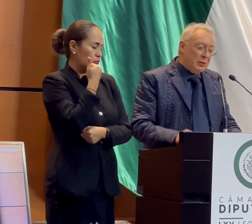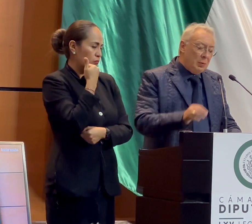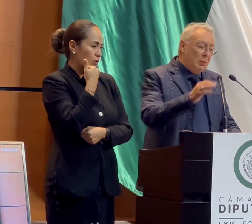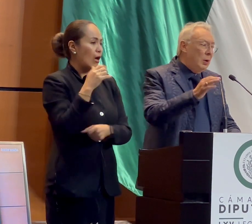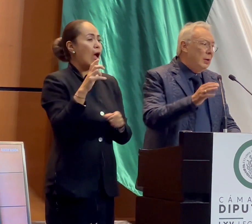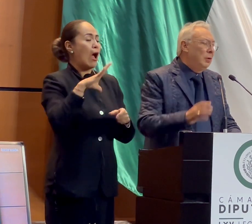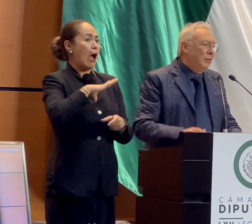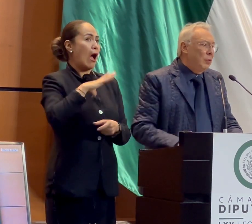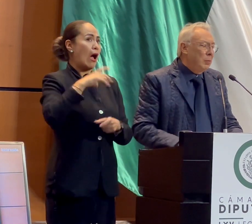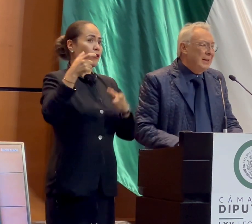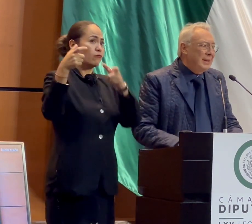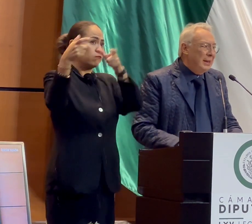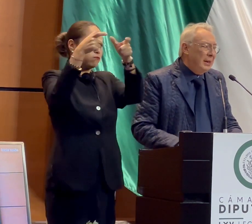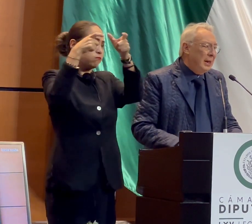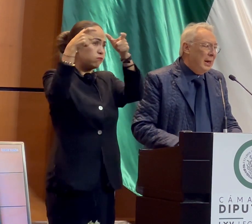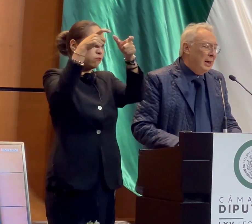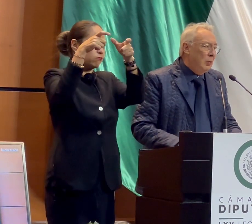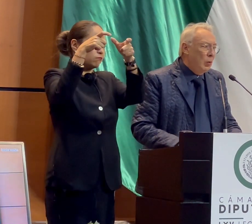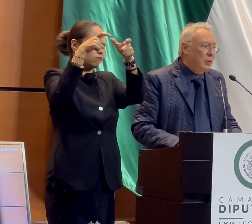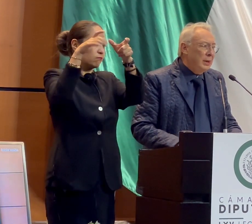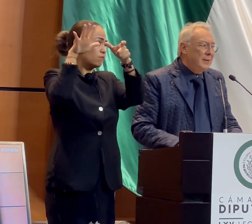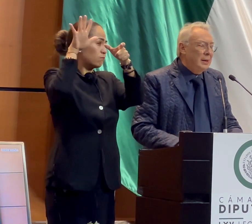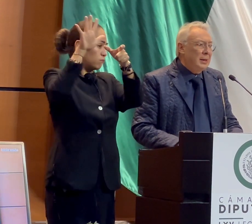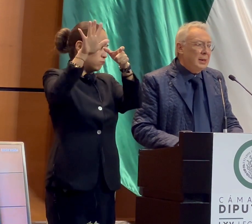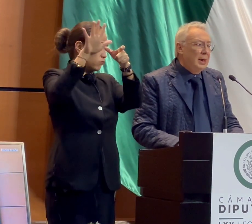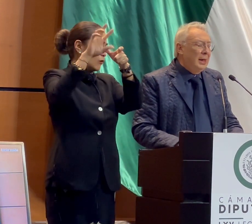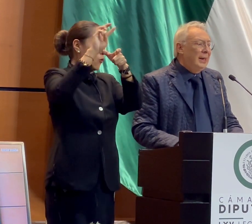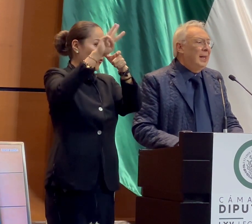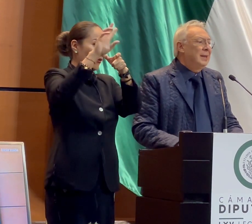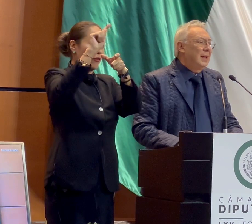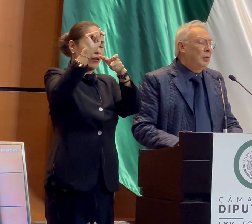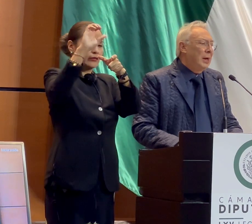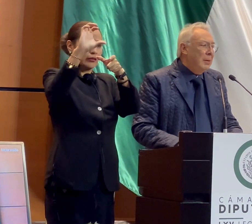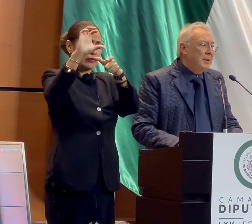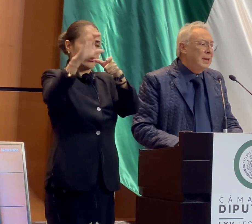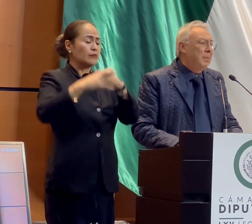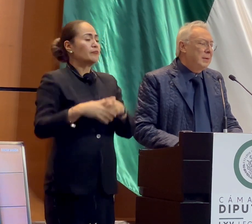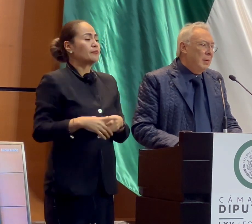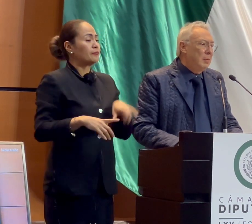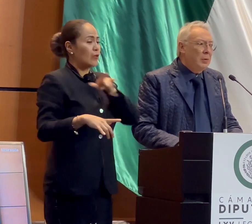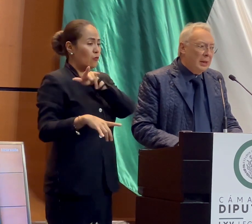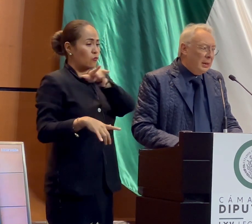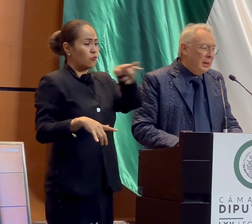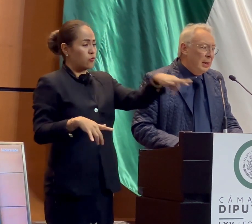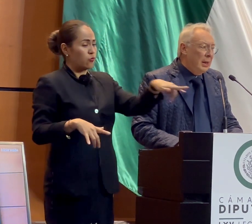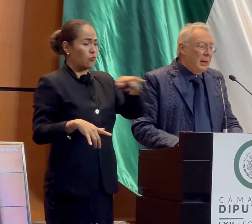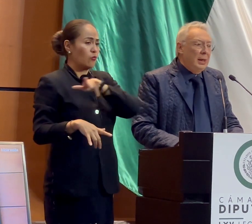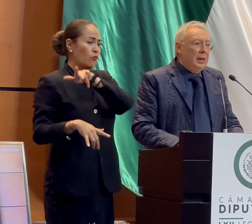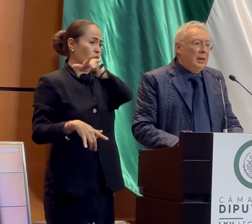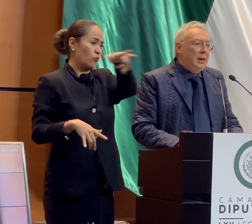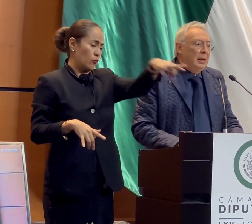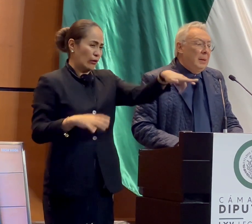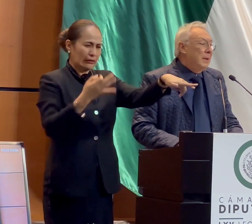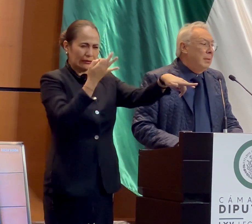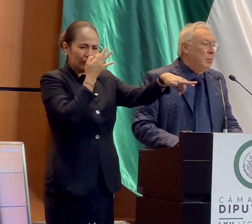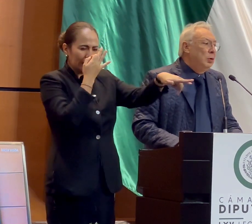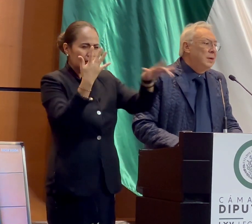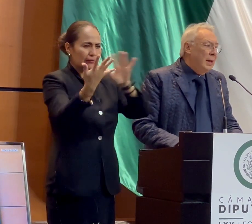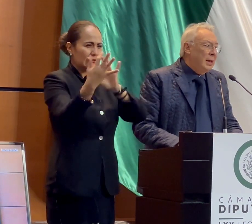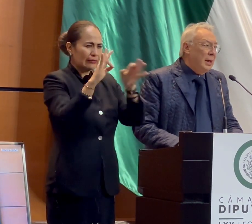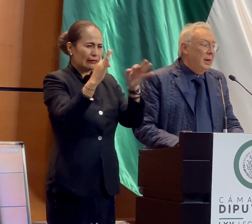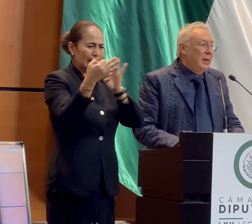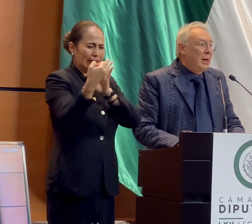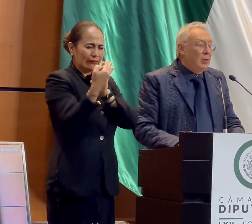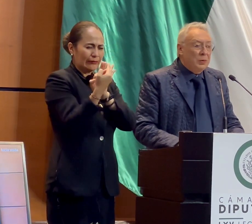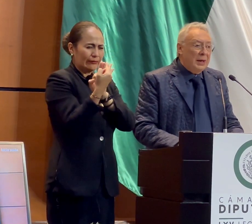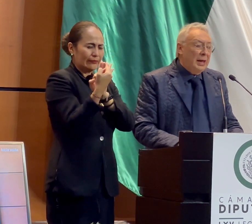estaba sobrevolando en forma estática el World Trade Center y que las aeronaves que pasaban por ahí le pasaban muy